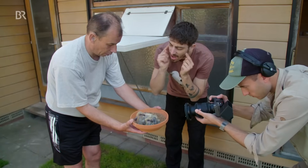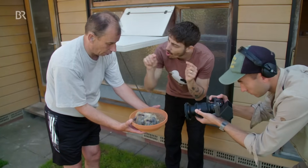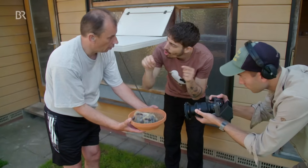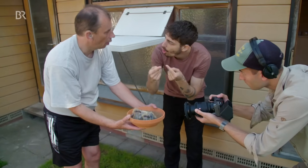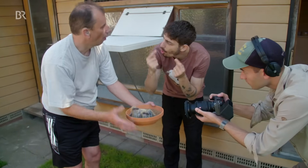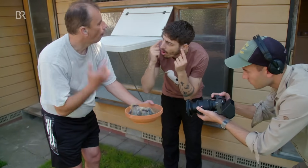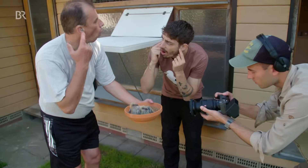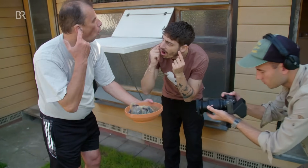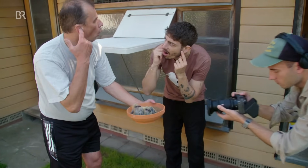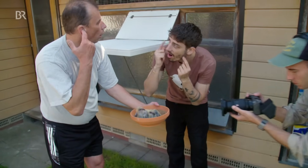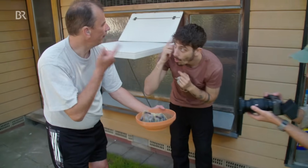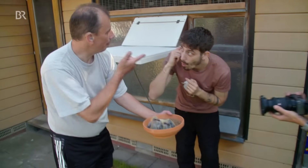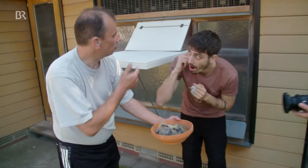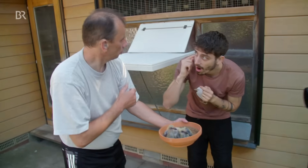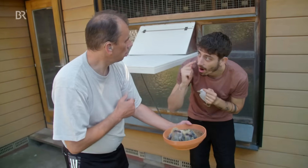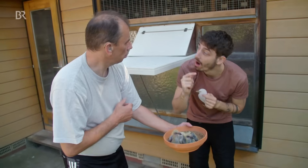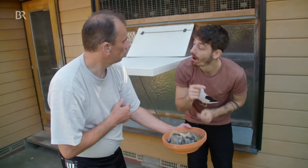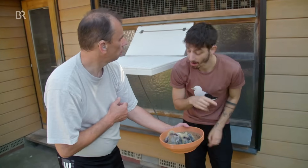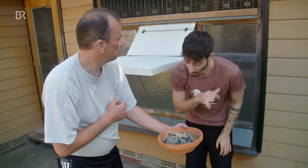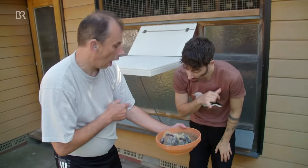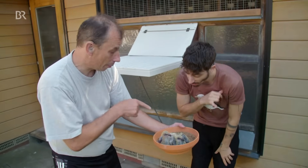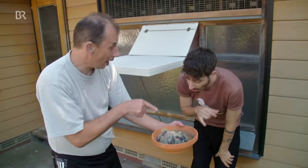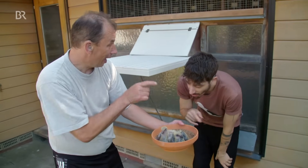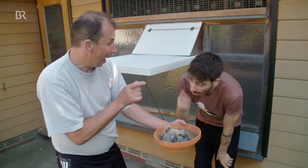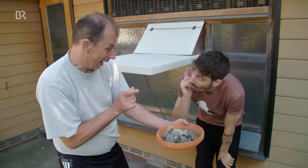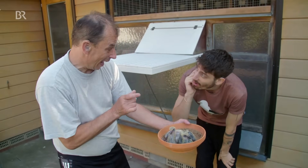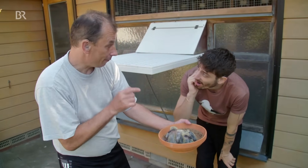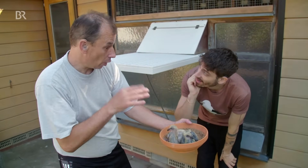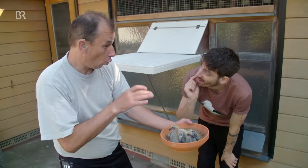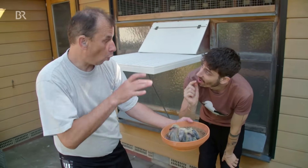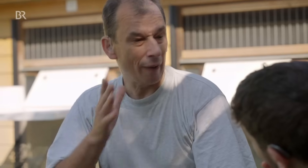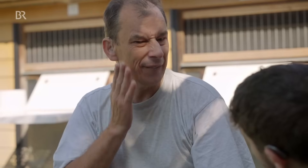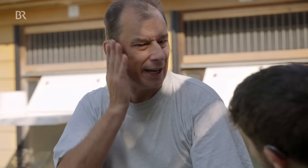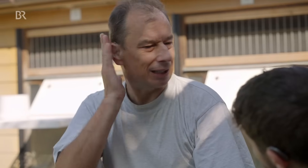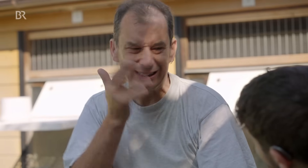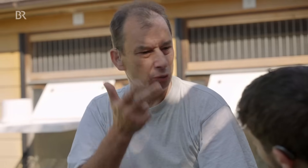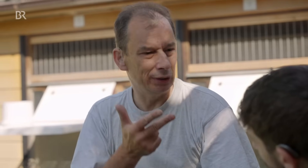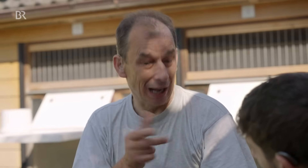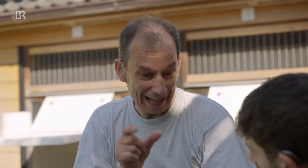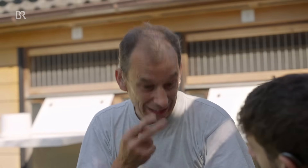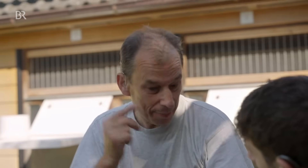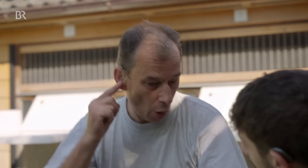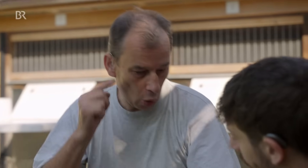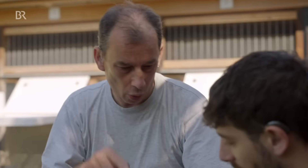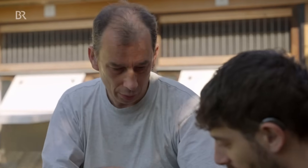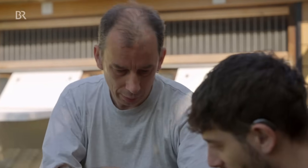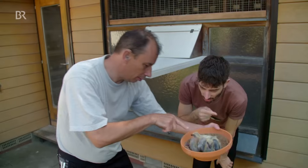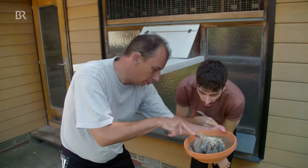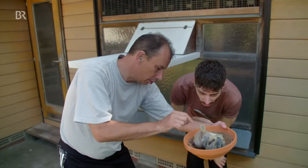Was sind das denn für Löcher? Ohren, wie bei dir. Ach, interessant. Aber wenn sie groß werden, wachsen Federn drüber. Dann kann man die nicht mehr sehen. Nur